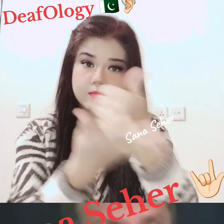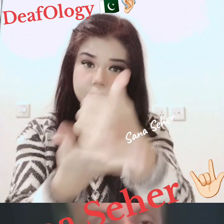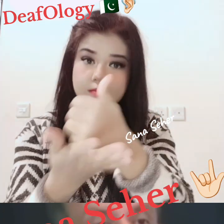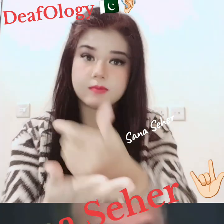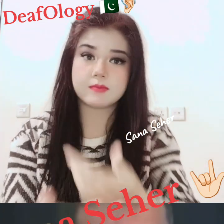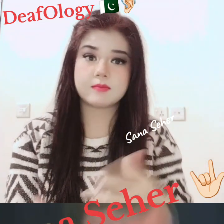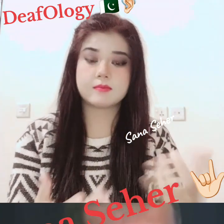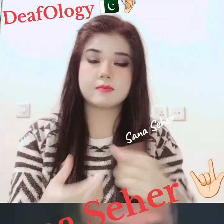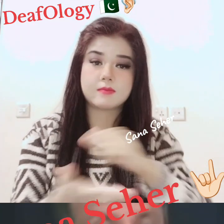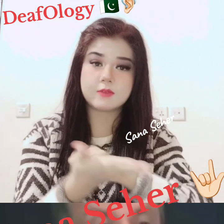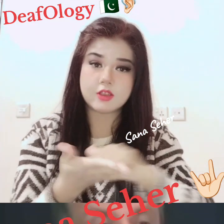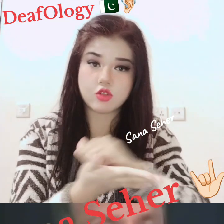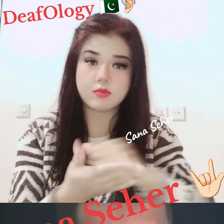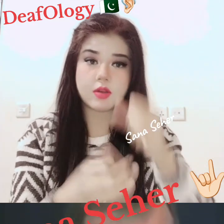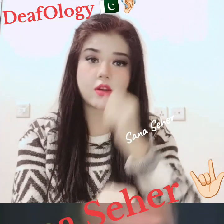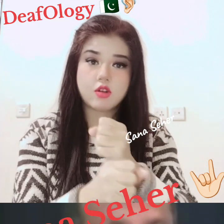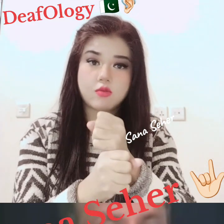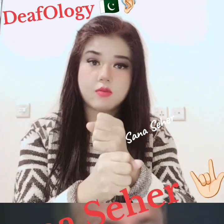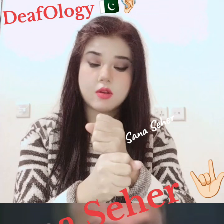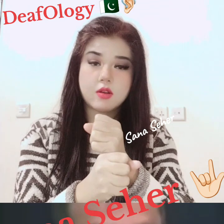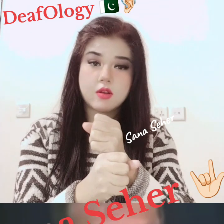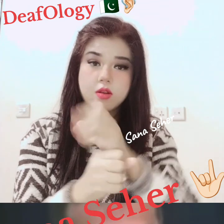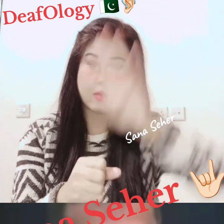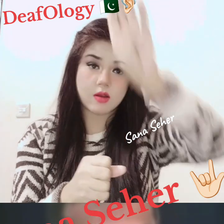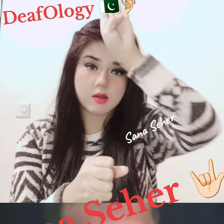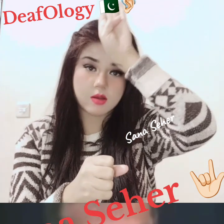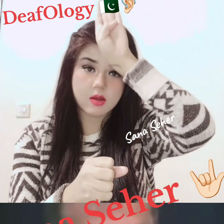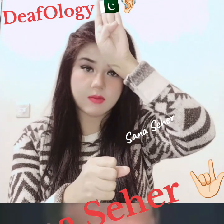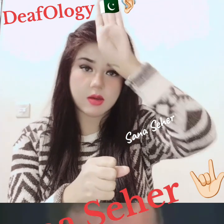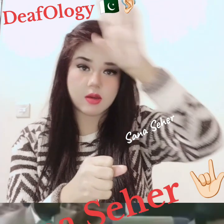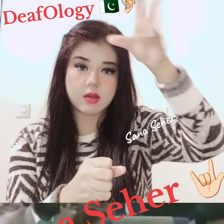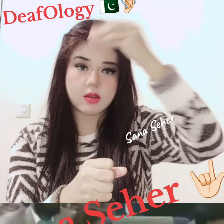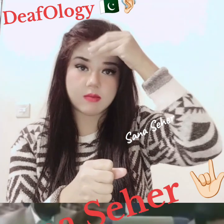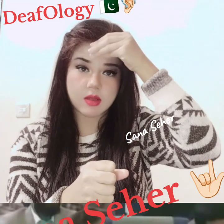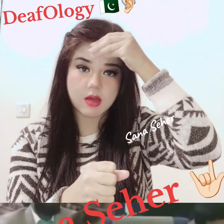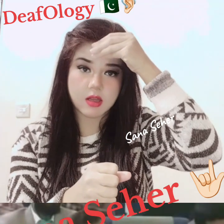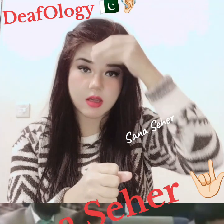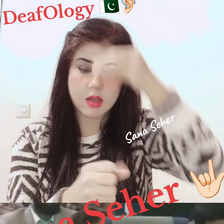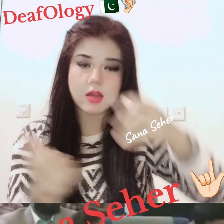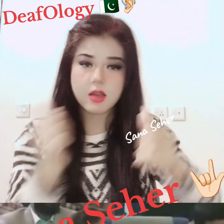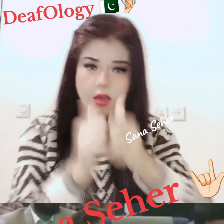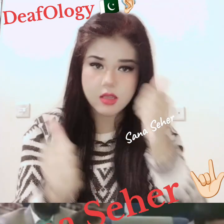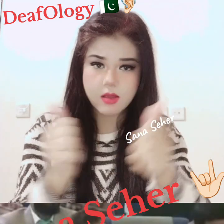کس نے لگانے ہیں؟ صوبائی حکومت نے لگانے، انتظامیہ نے لگانے. کیا وہ لگائے گئے؟